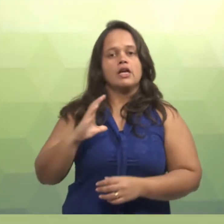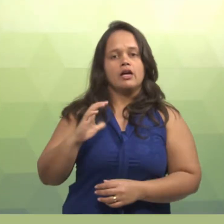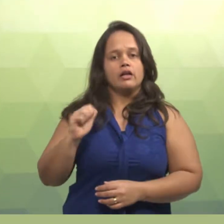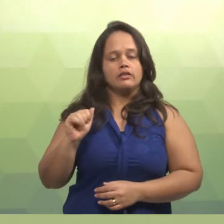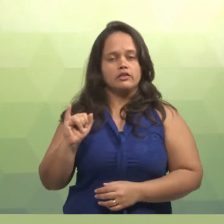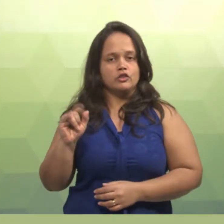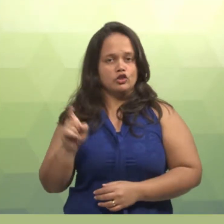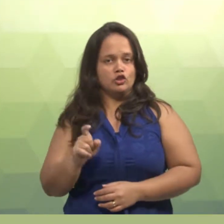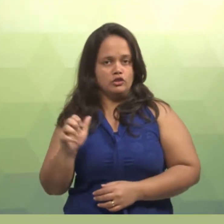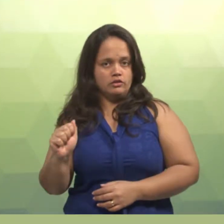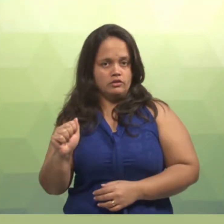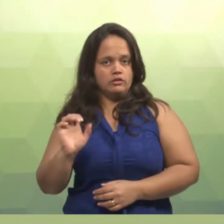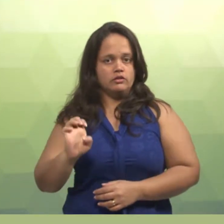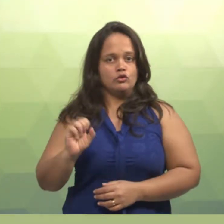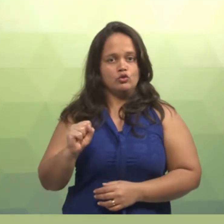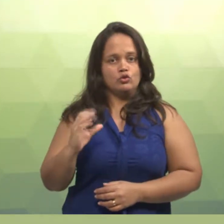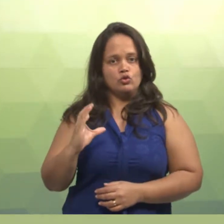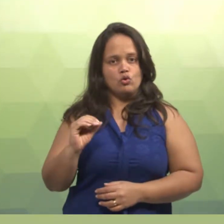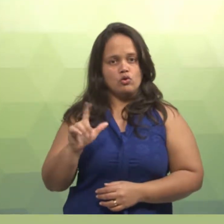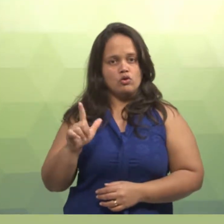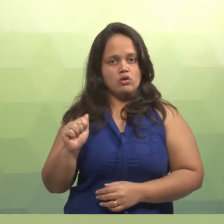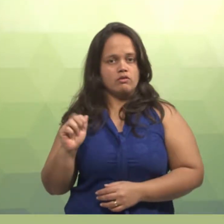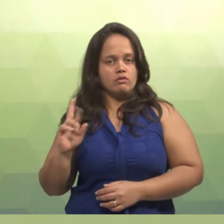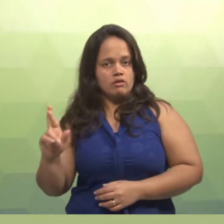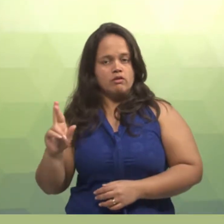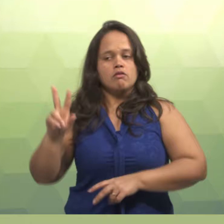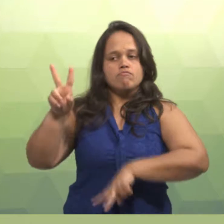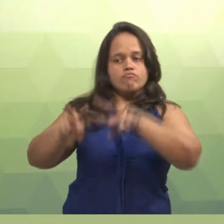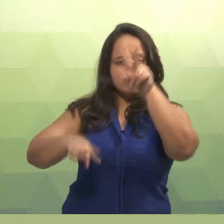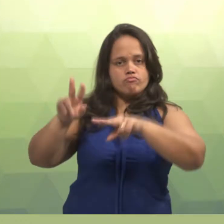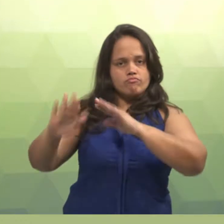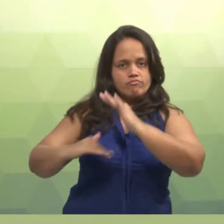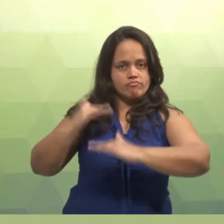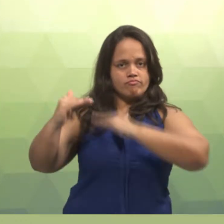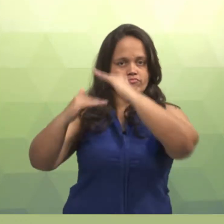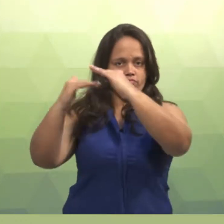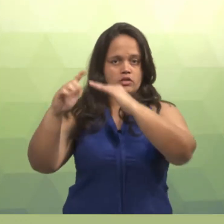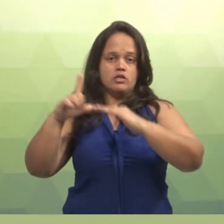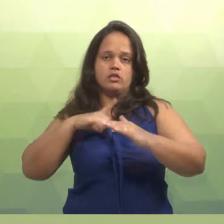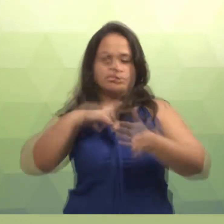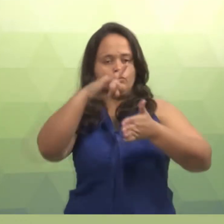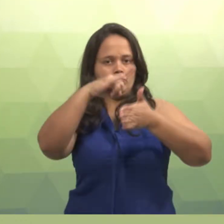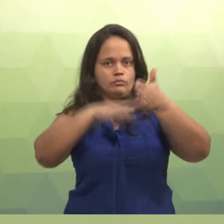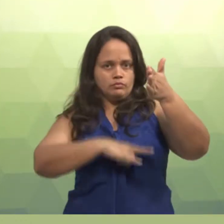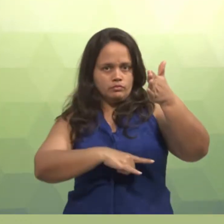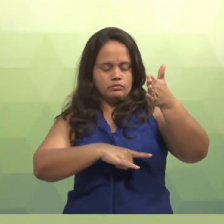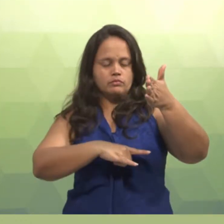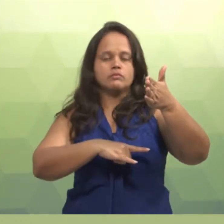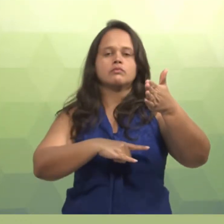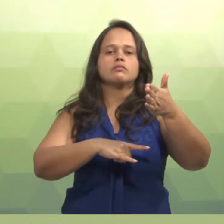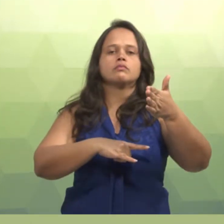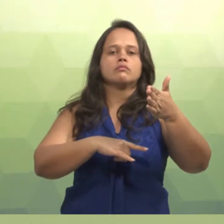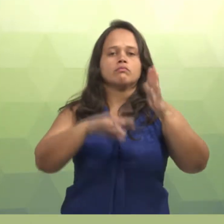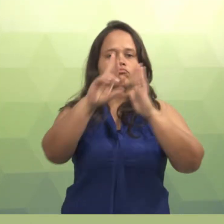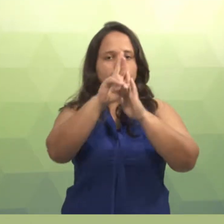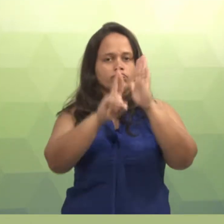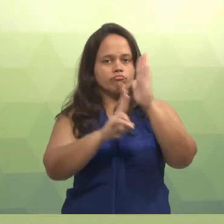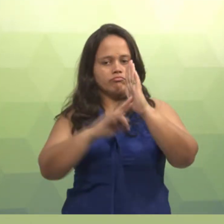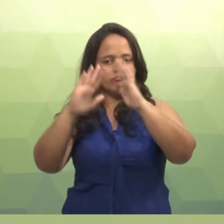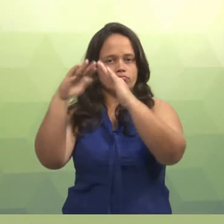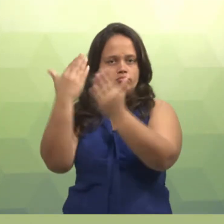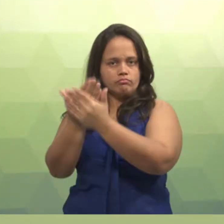escolar, conselho de classe, caixa escolar e comissão de avaliação de desempenho. E possui os